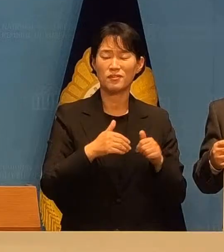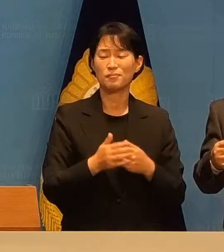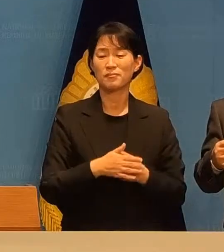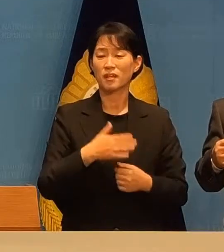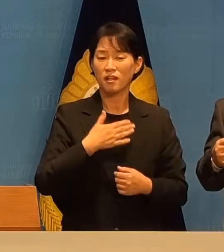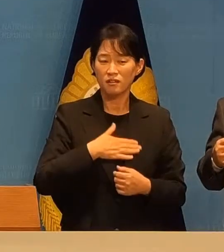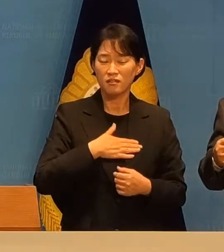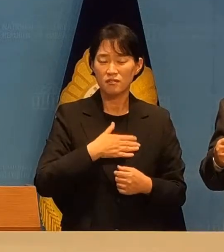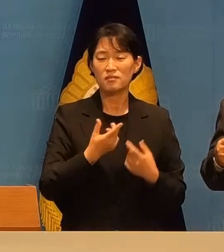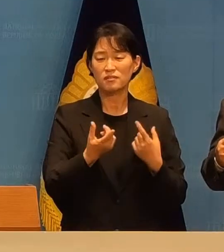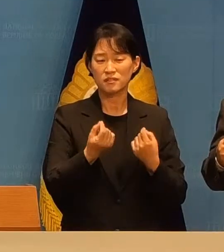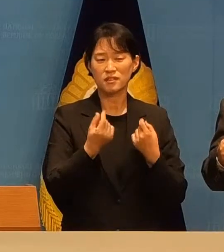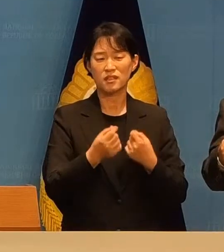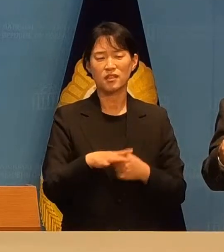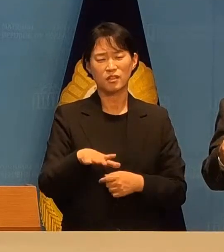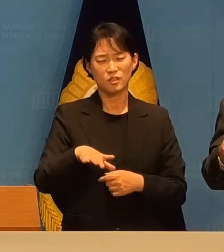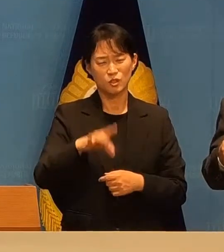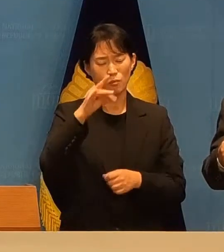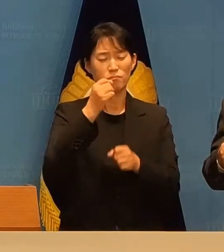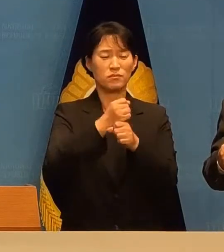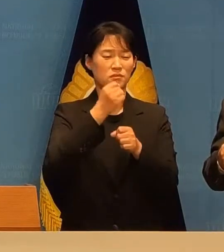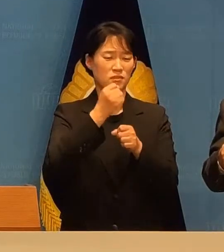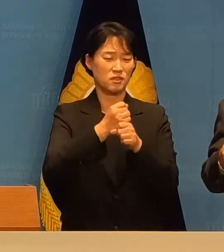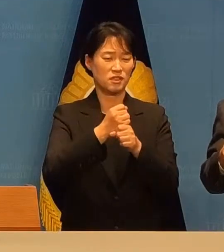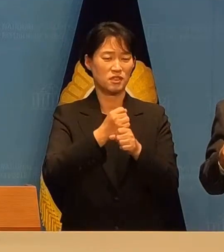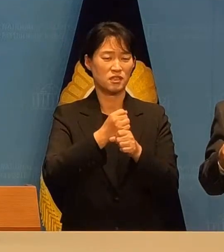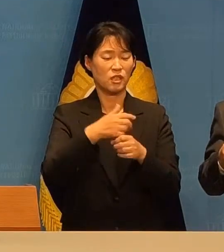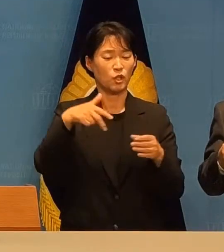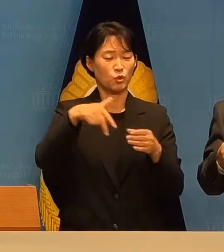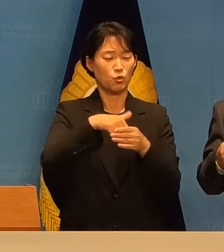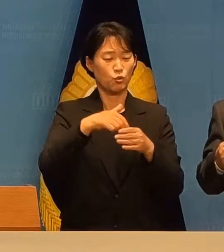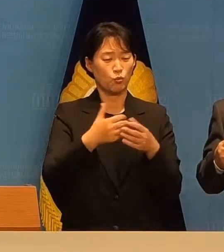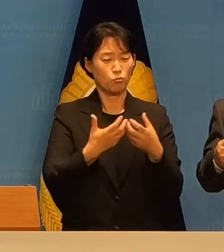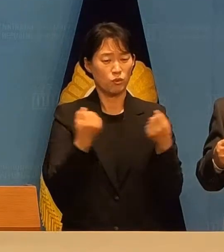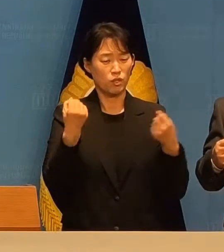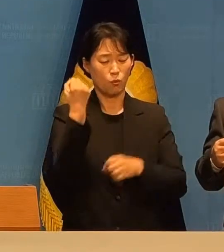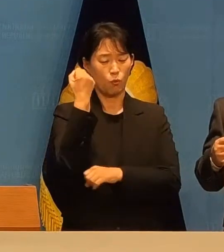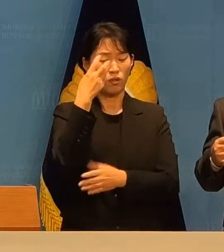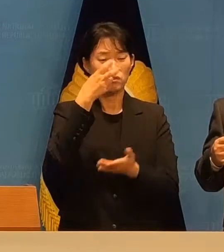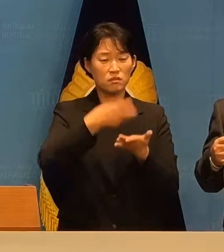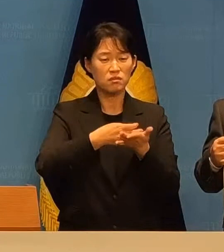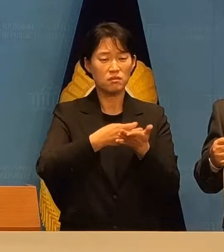아시다시피 최초에 만들어진 정교 분리의 원칙은